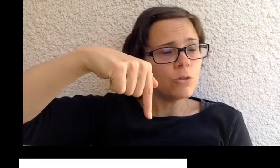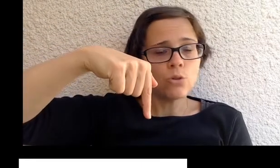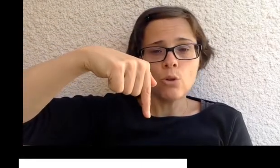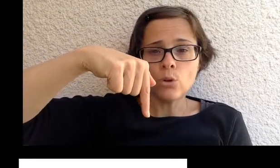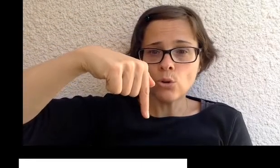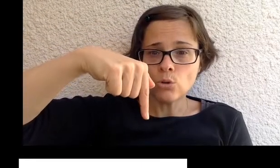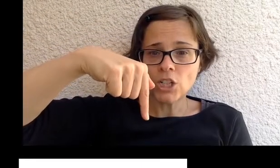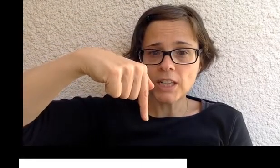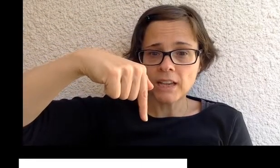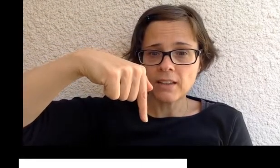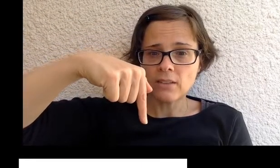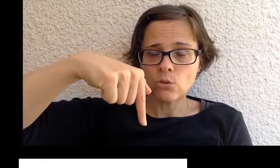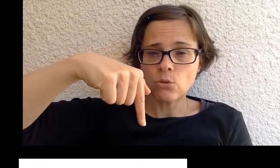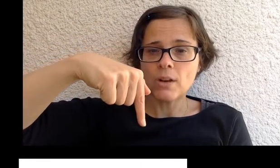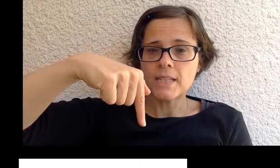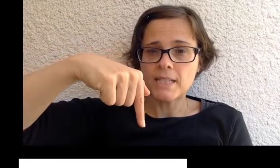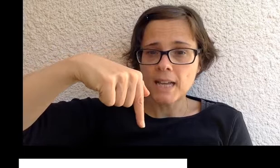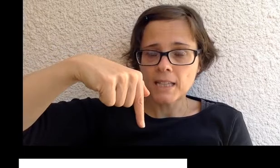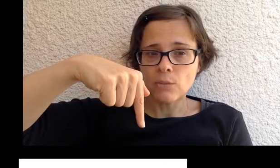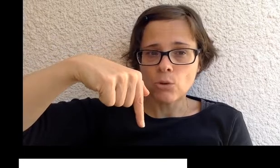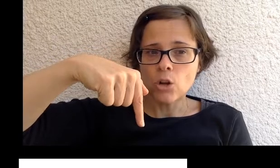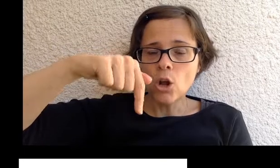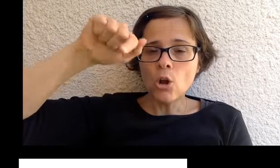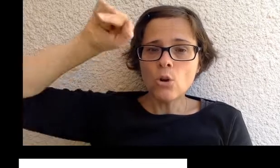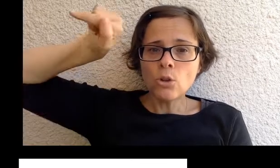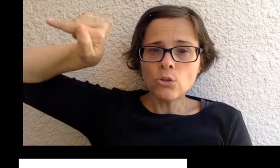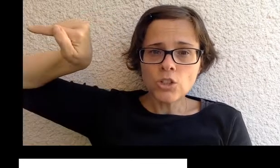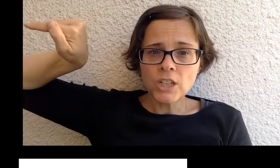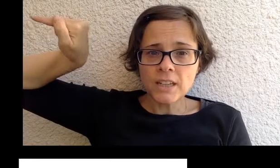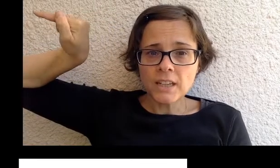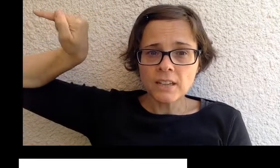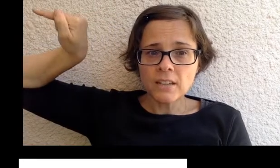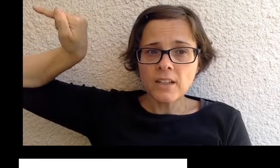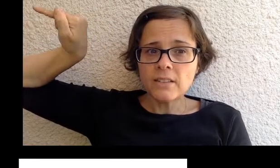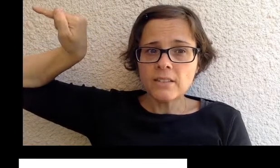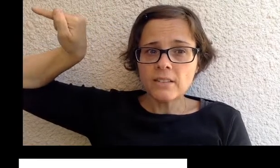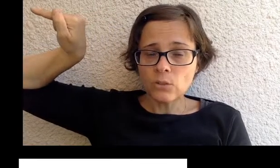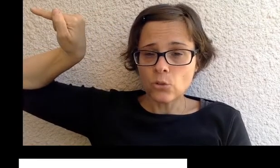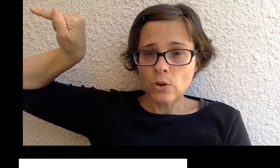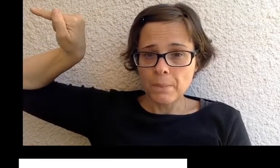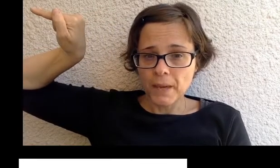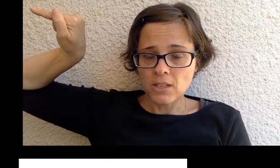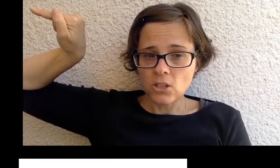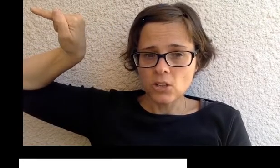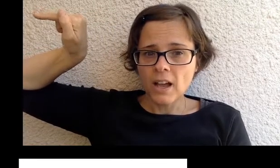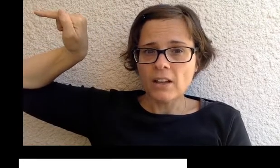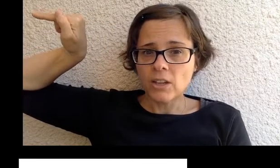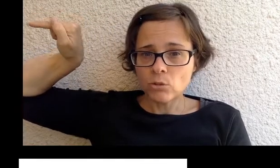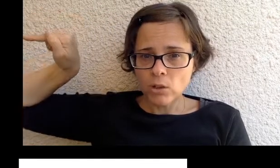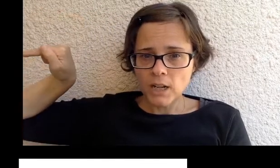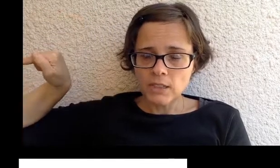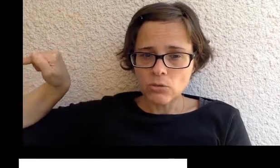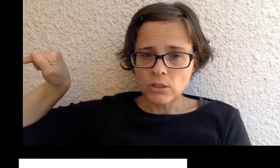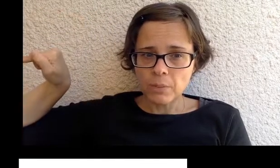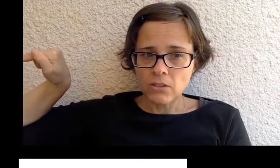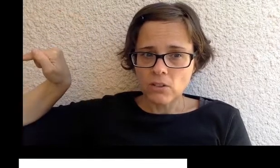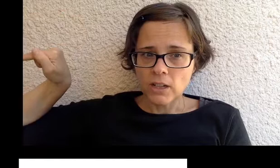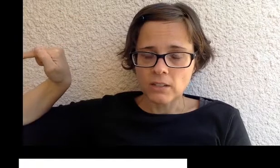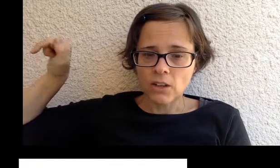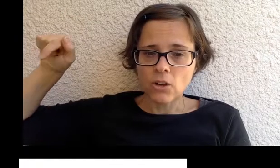animaux. Le nom générique, ce sont les animaux. Le nom générique, ce sont les personnes, avec toute la